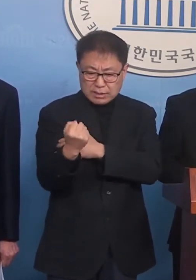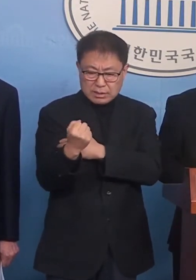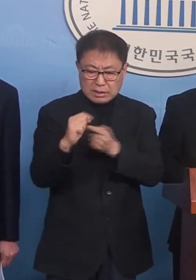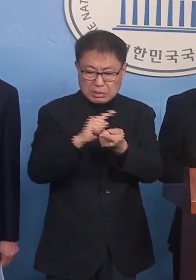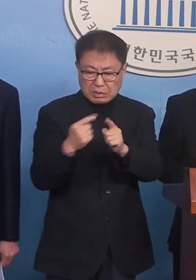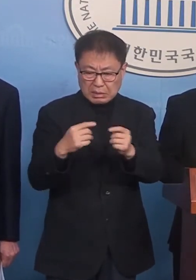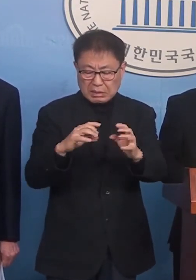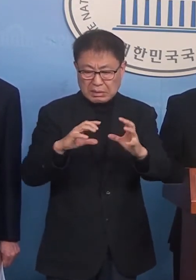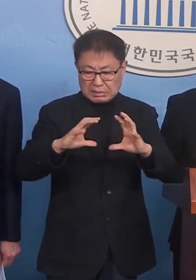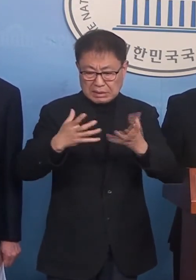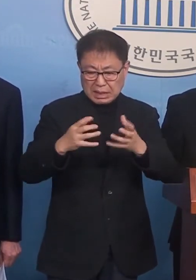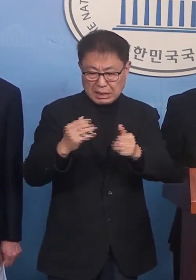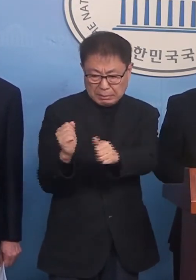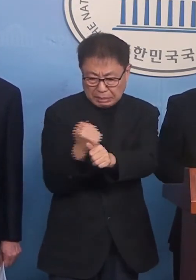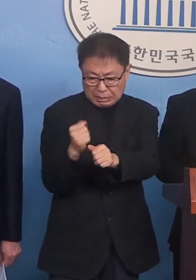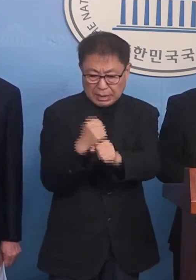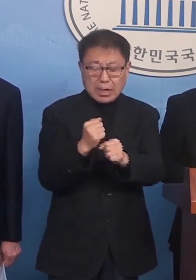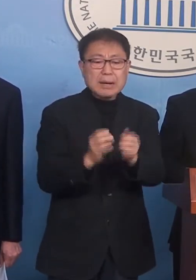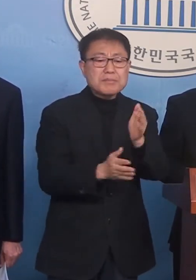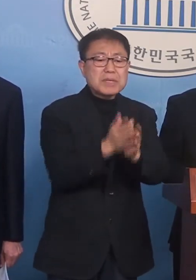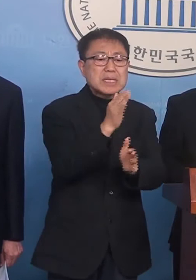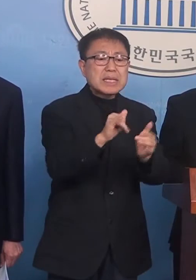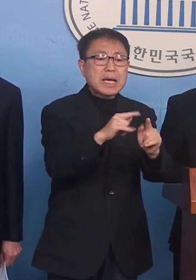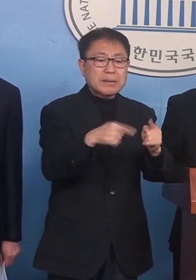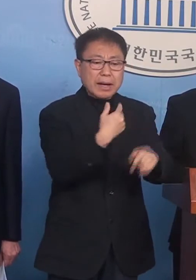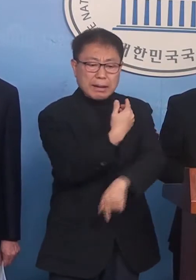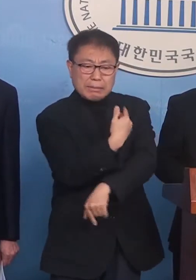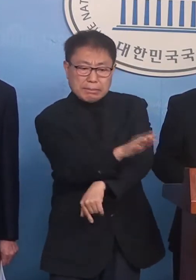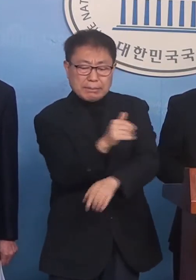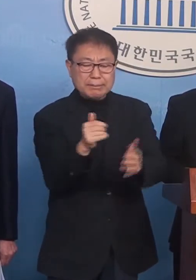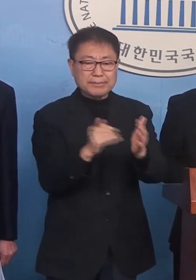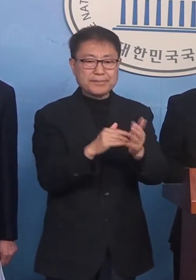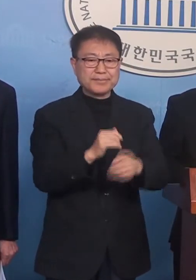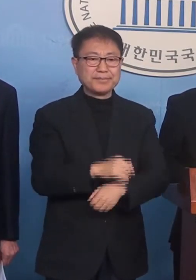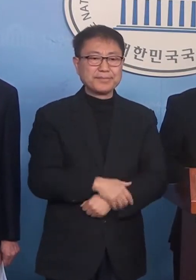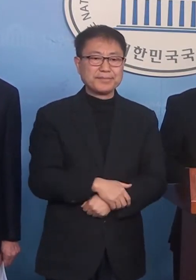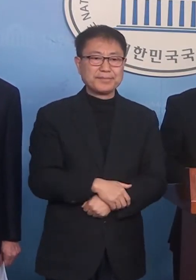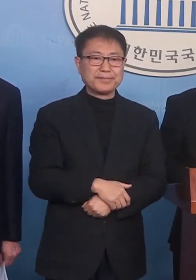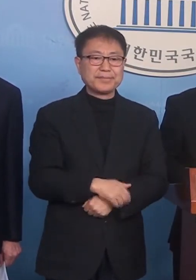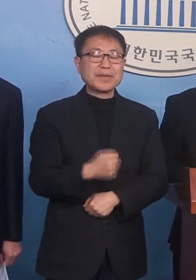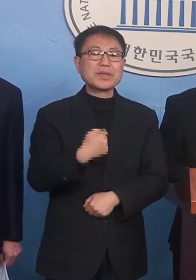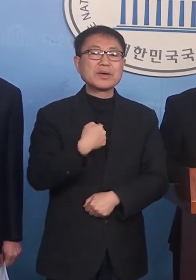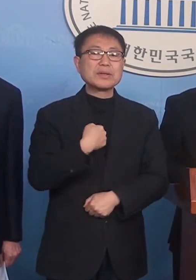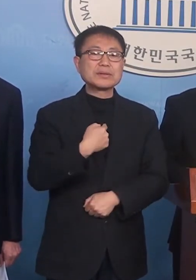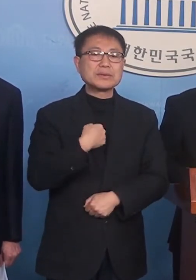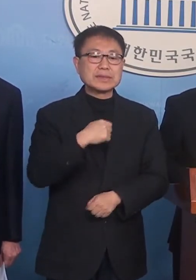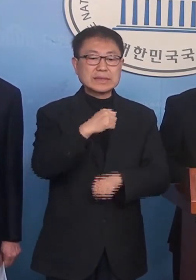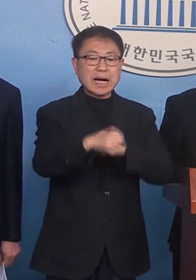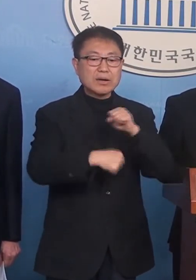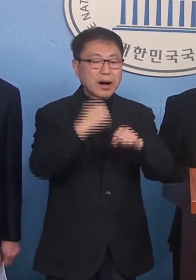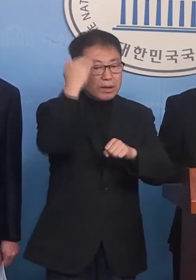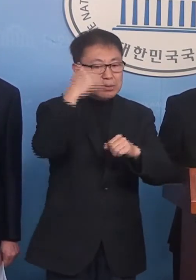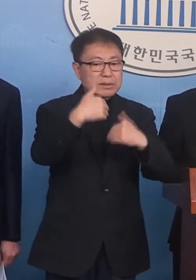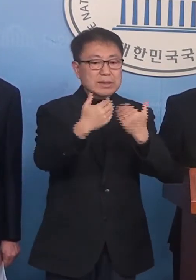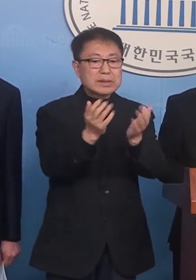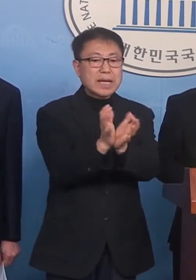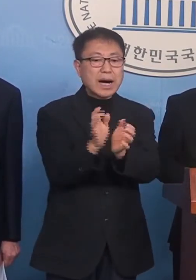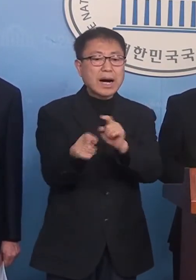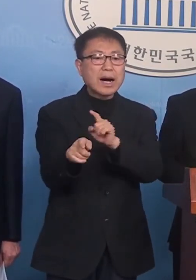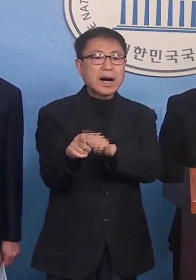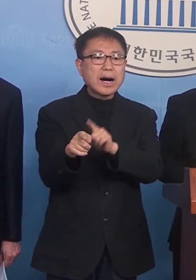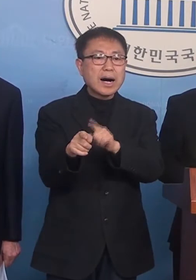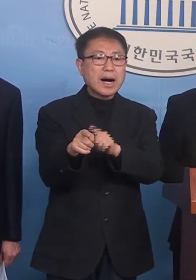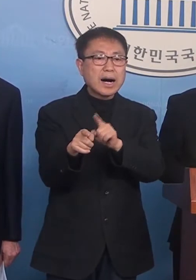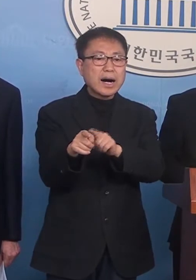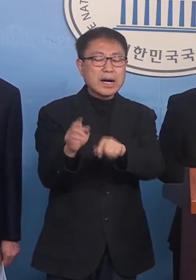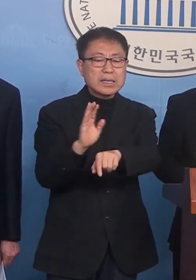당리당략이 앞서고 민생과 도시는 애면당했습니다. 저는 자유한국당 세력의